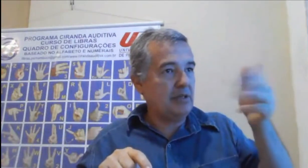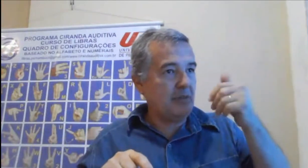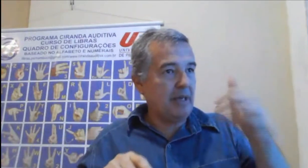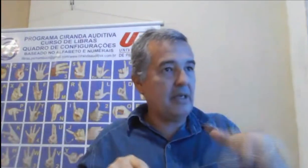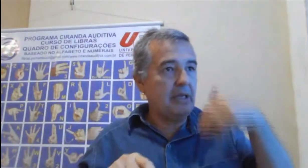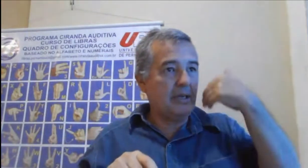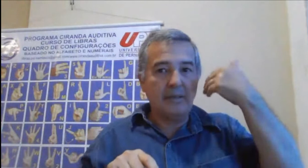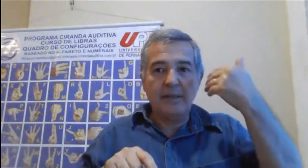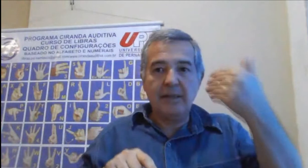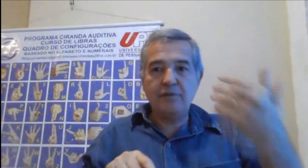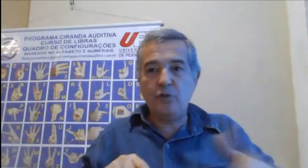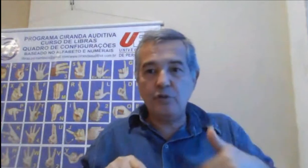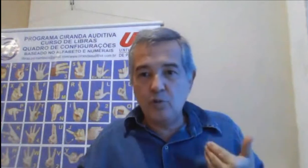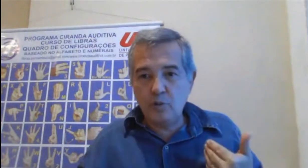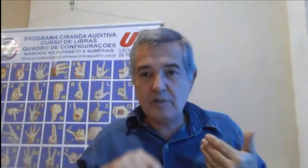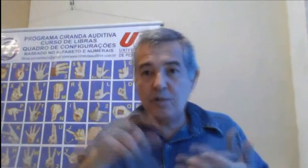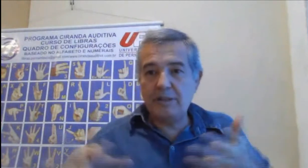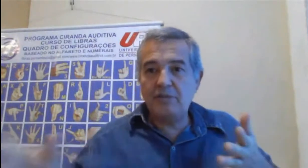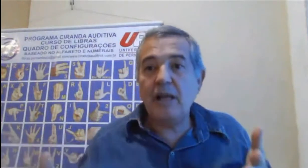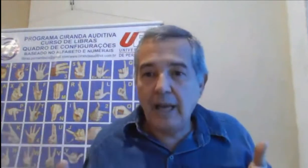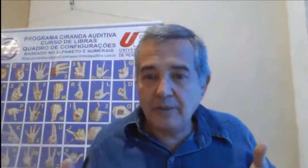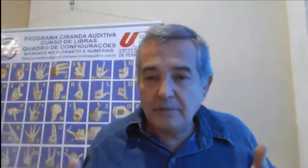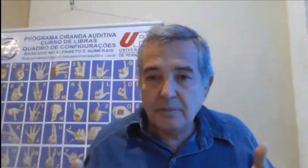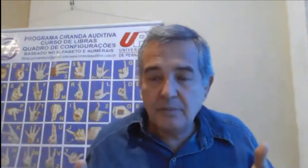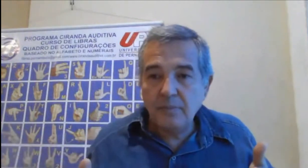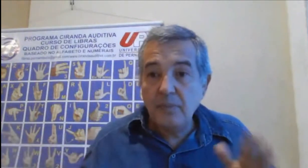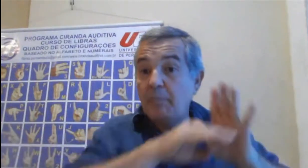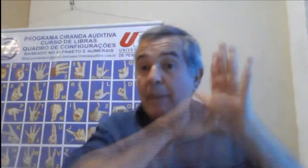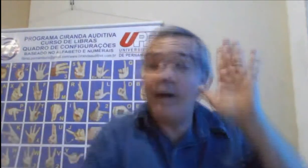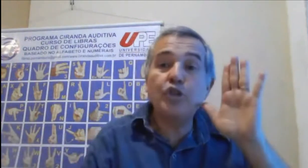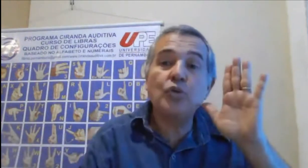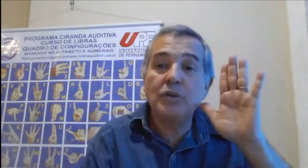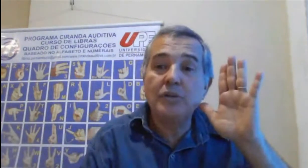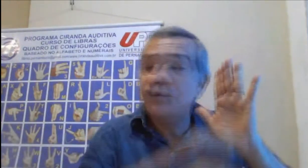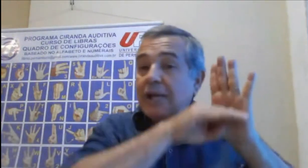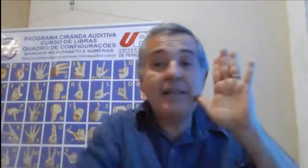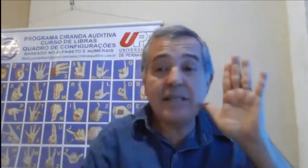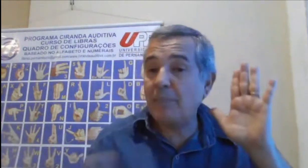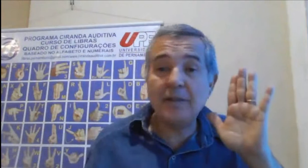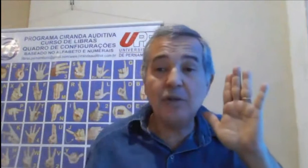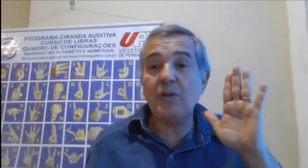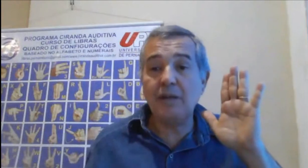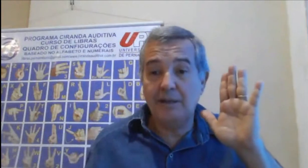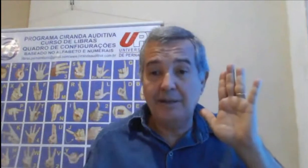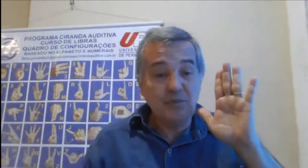laranjas. Maria levou 2. Quantas ficaram? É para baixo. Já disse que é para diminuir.